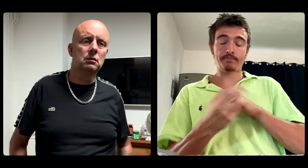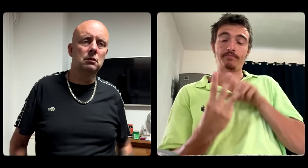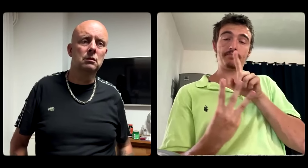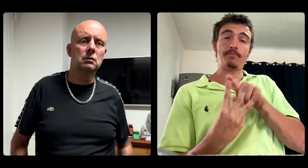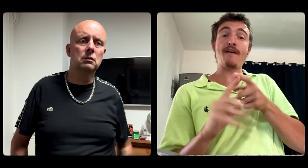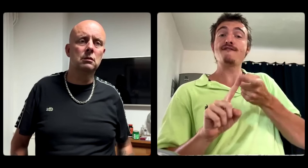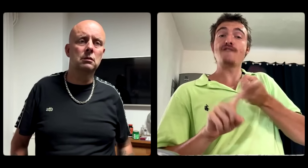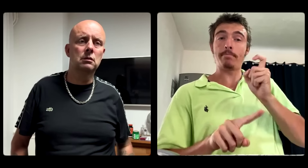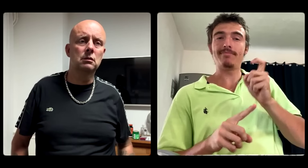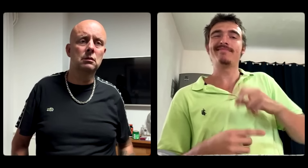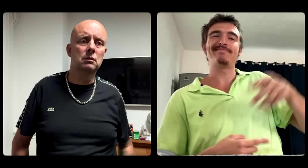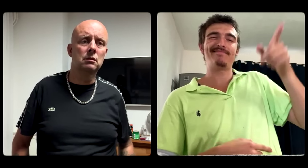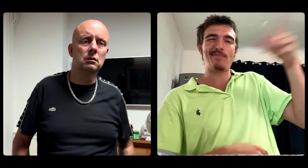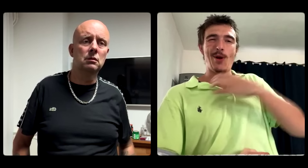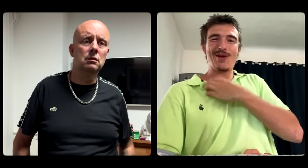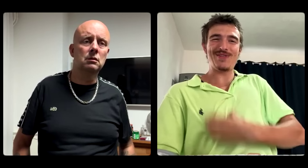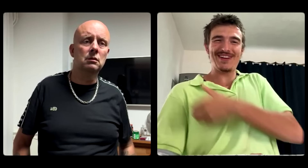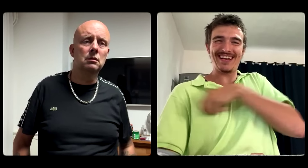nu?